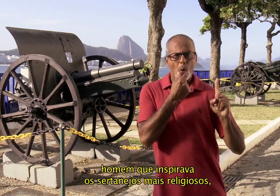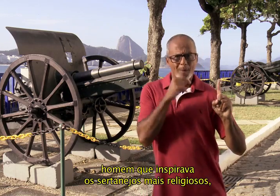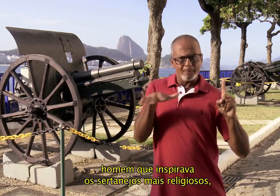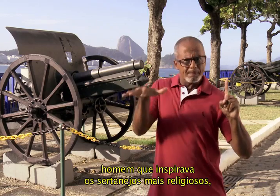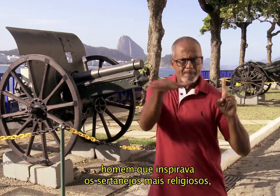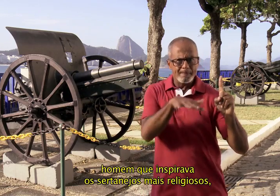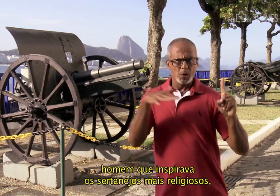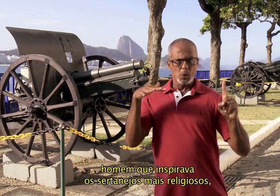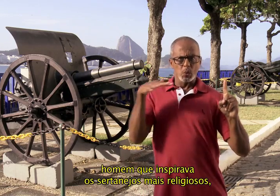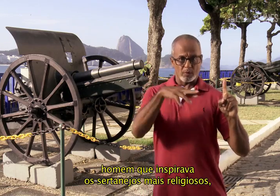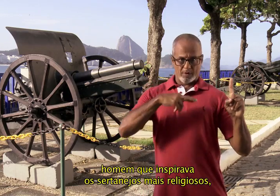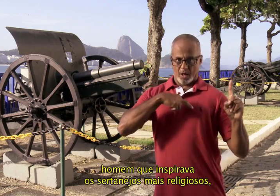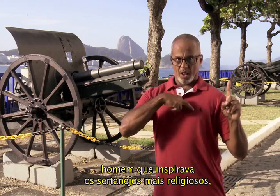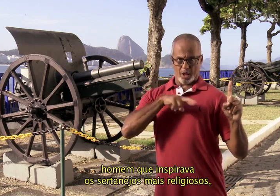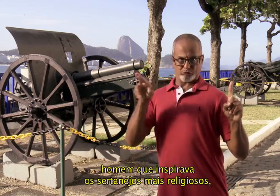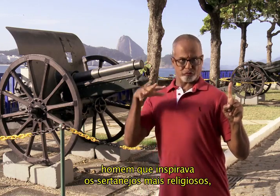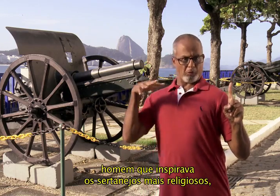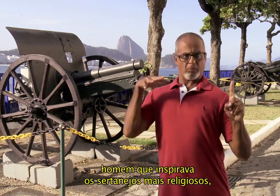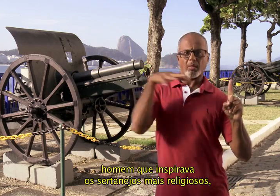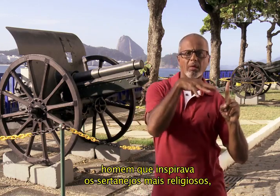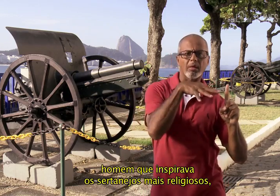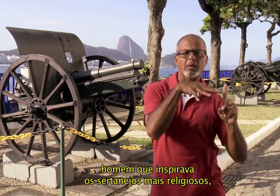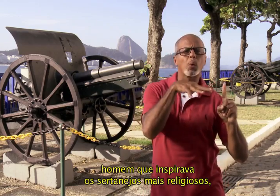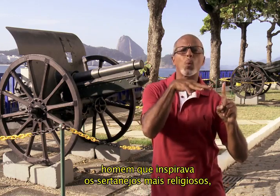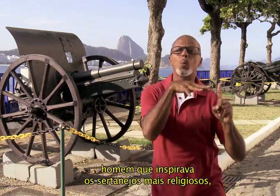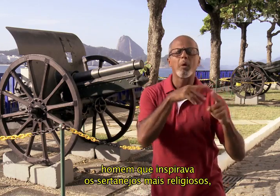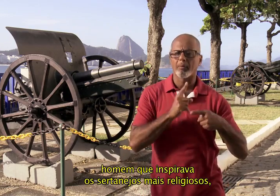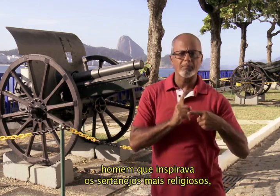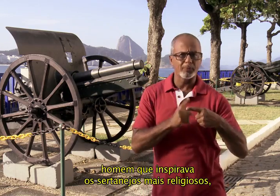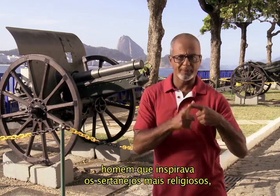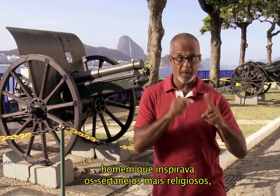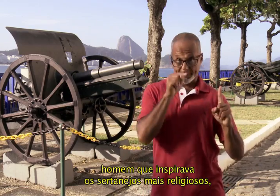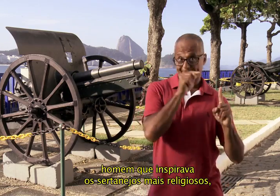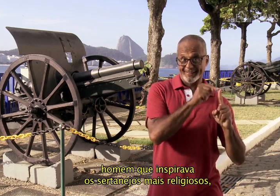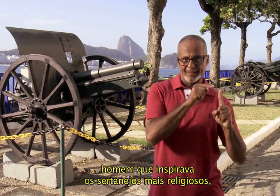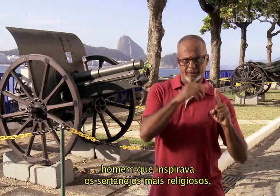Homem que inspirava os sertanejos mais religiosos,